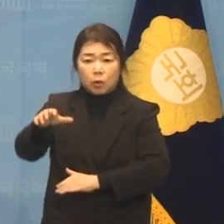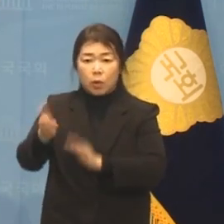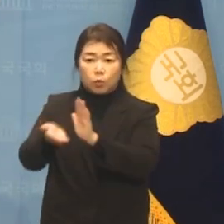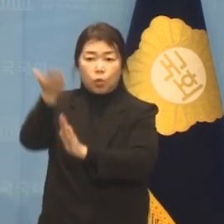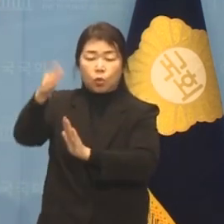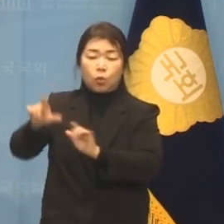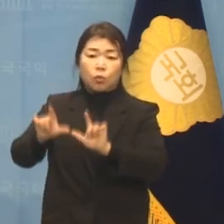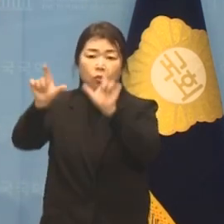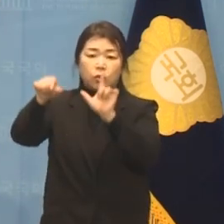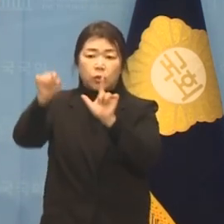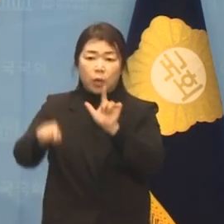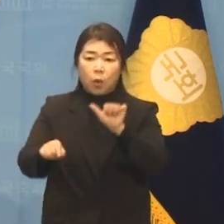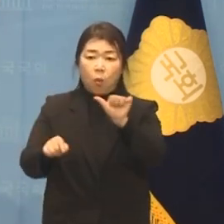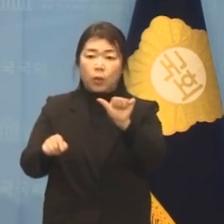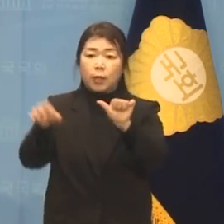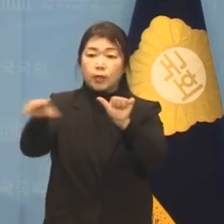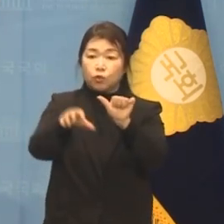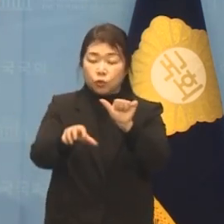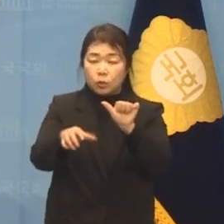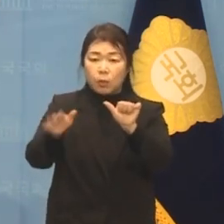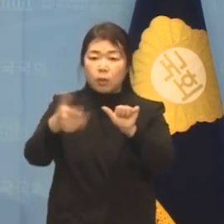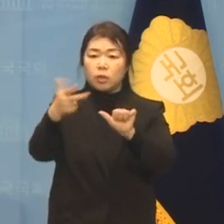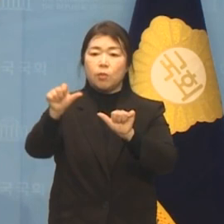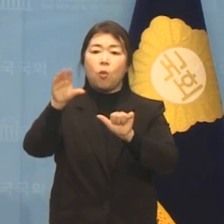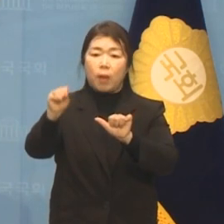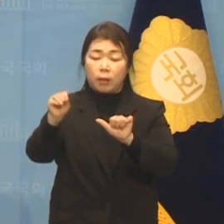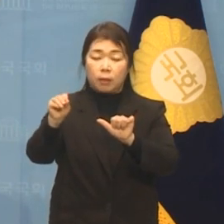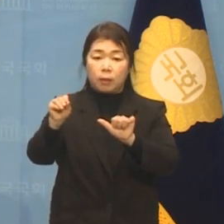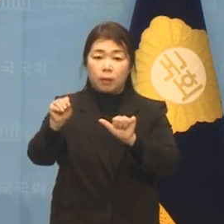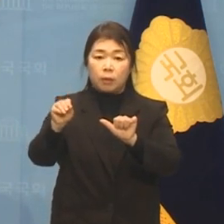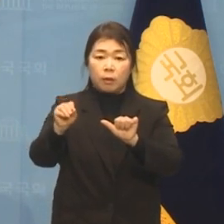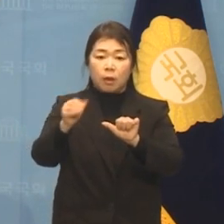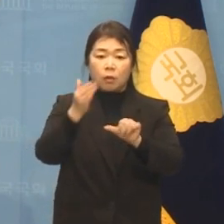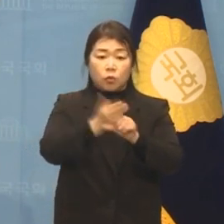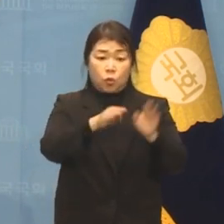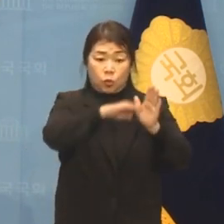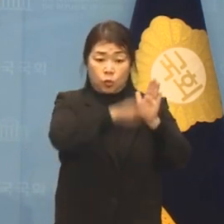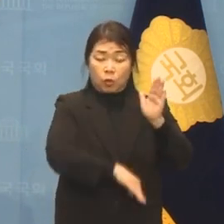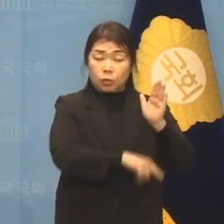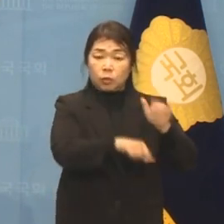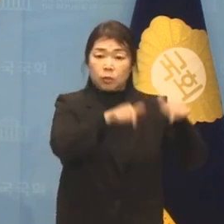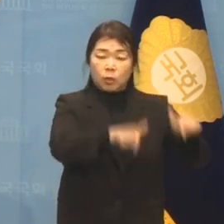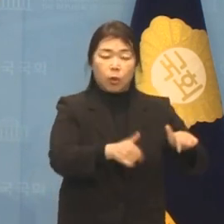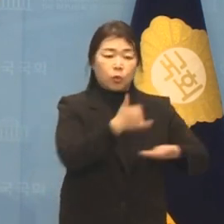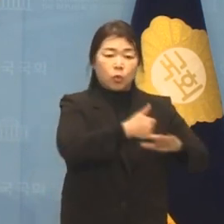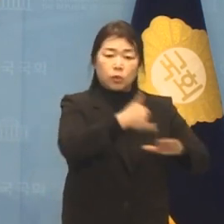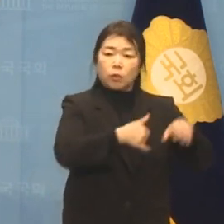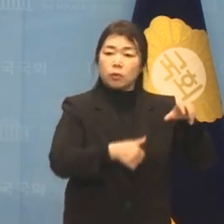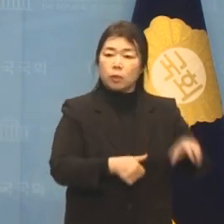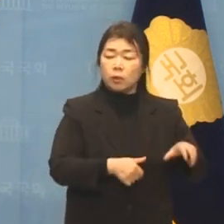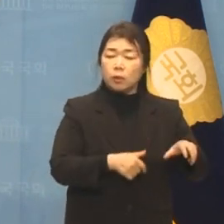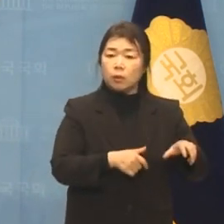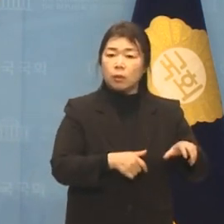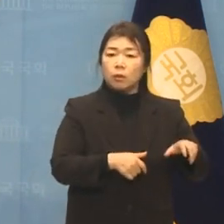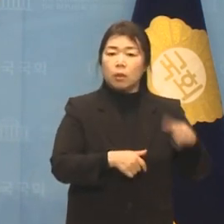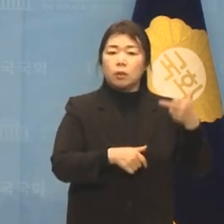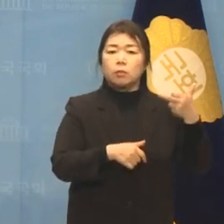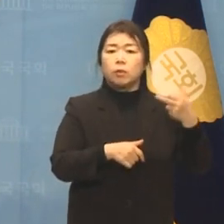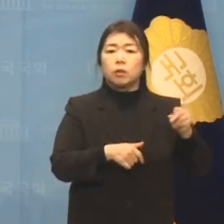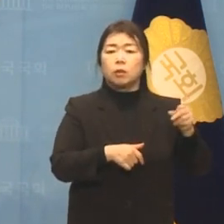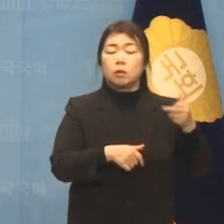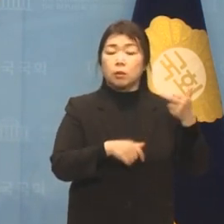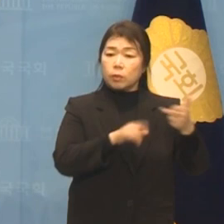동북권이 5개 시군인데 75만 명, 중서부권인 농촌 지역이